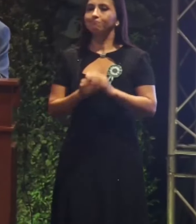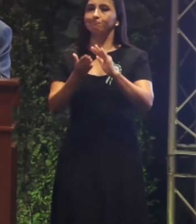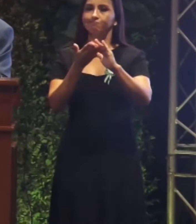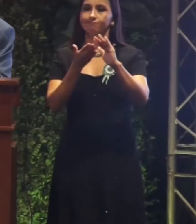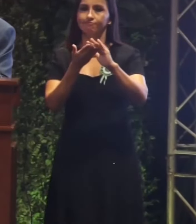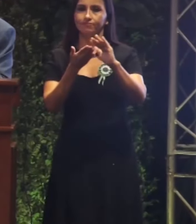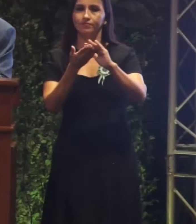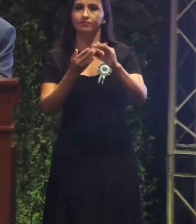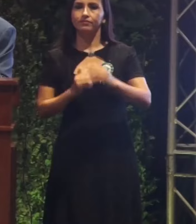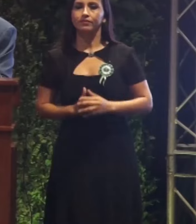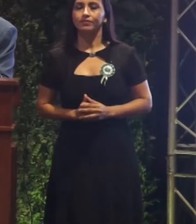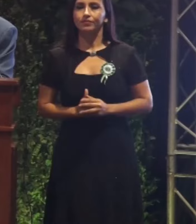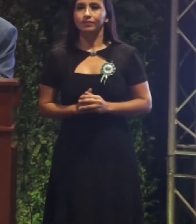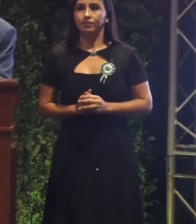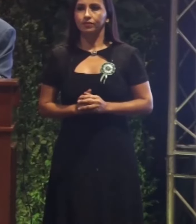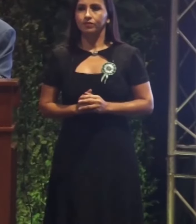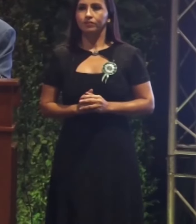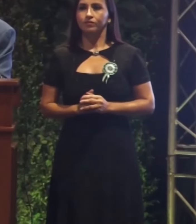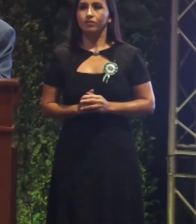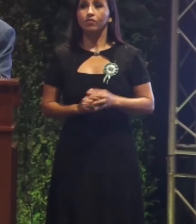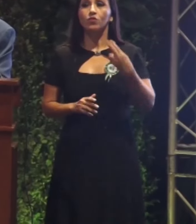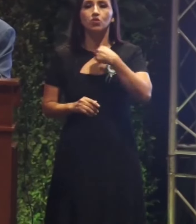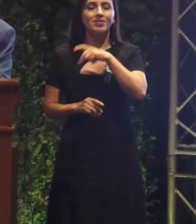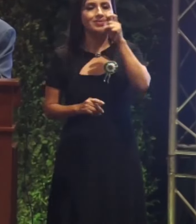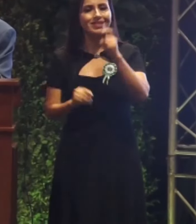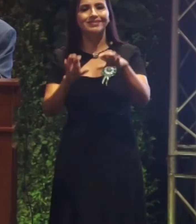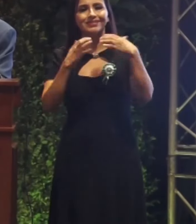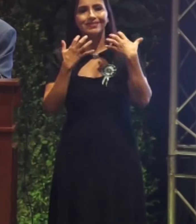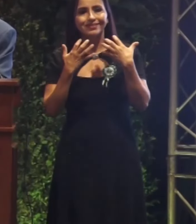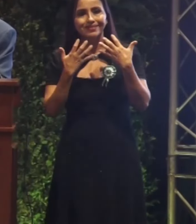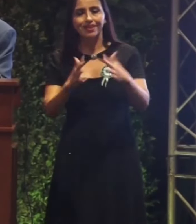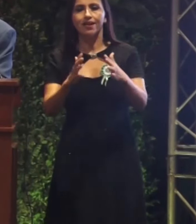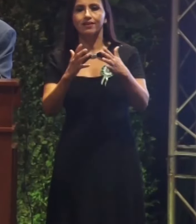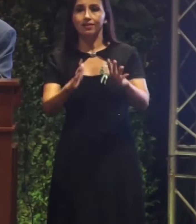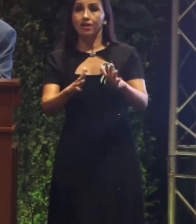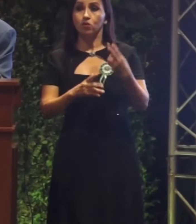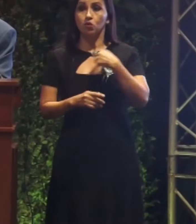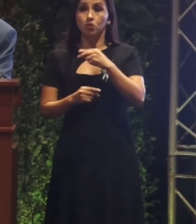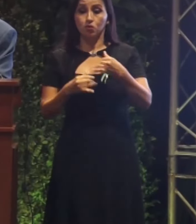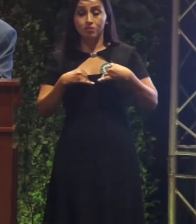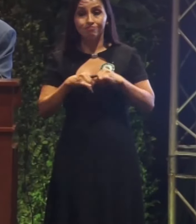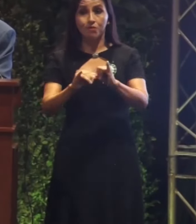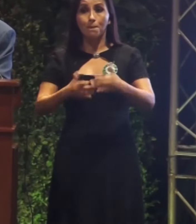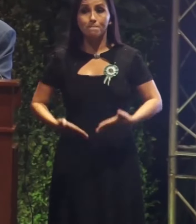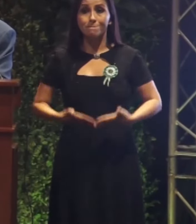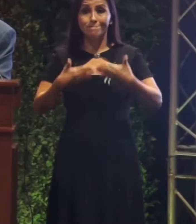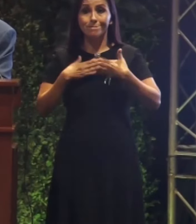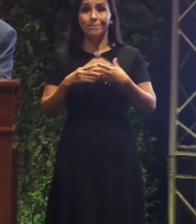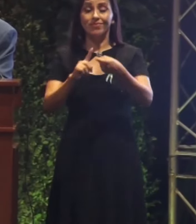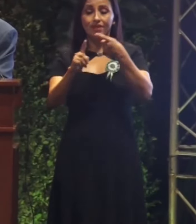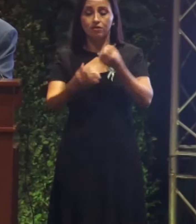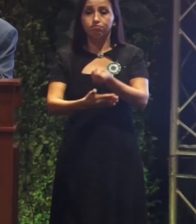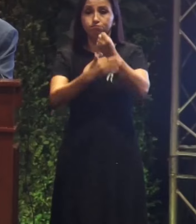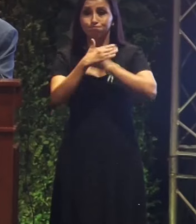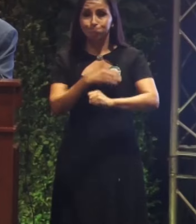Perdón. Y hay que hacerlo ya. Nosotros, para seguir viviendo como nacimos y